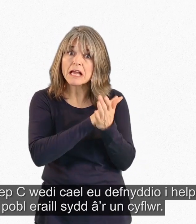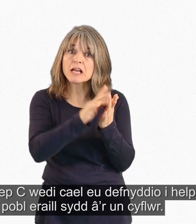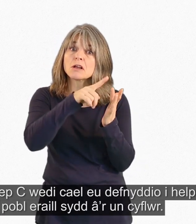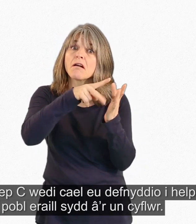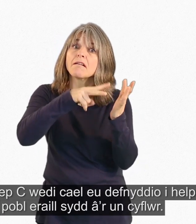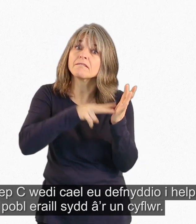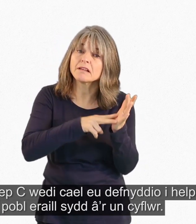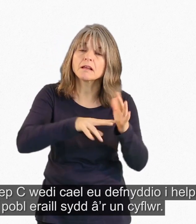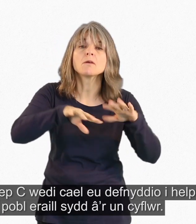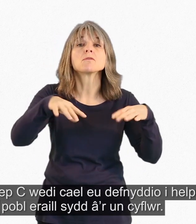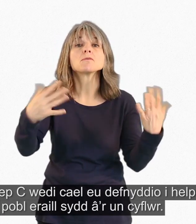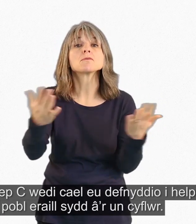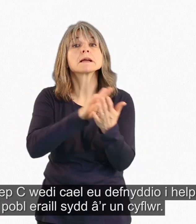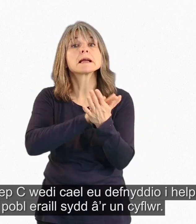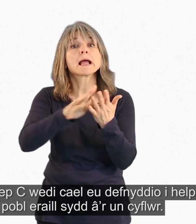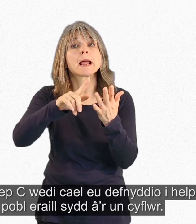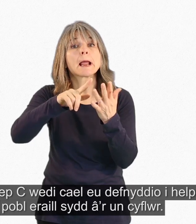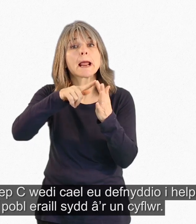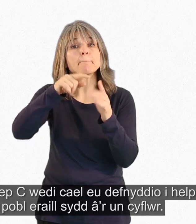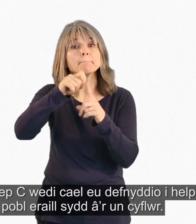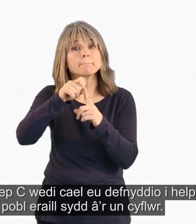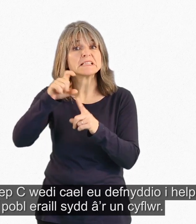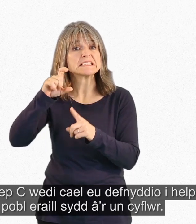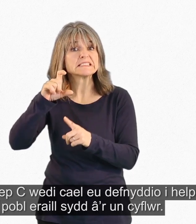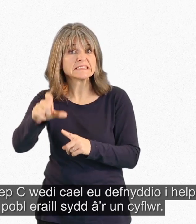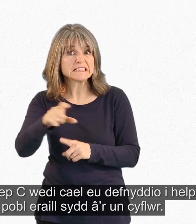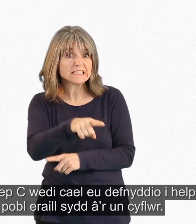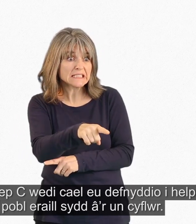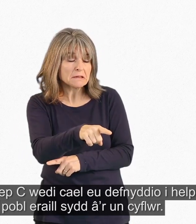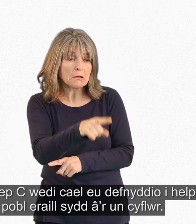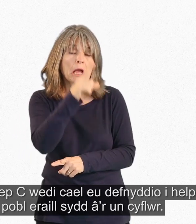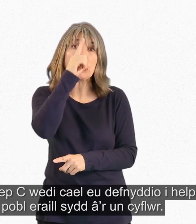wedi cael ei defnyddio i helpu pobl eraill sydd ar un cyflwr.